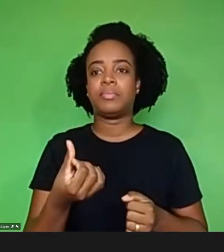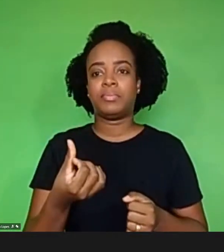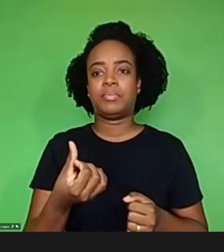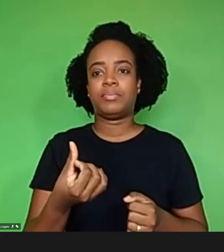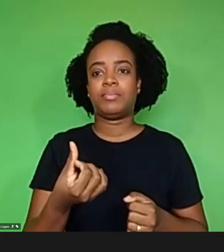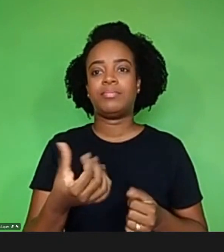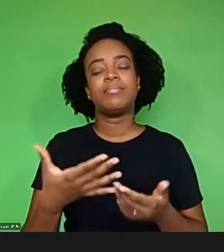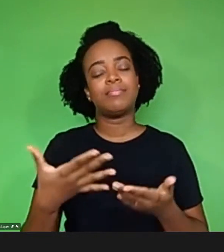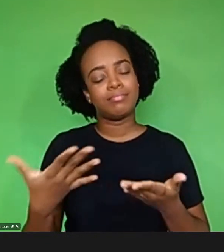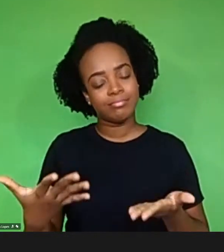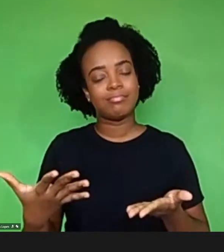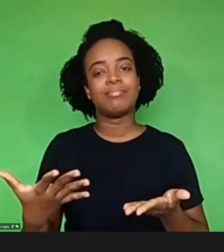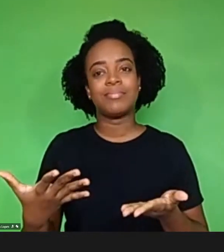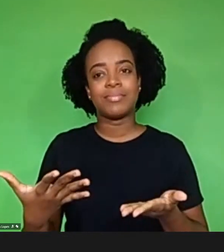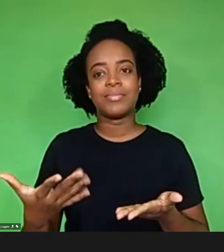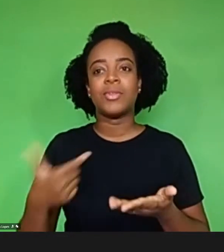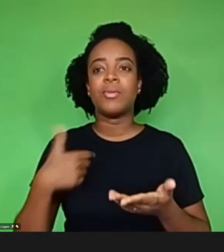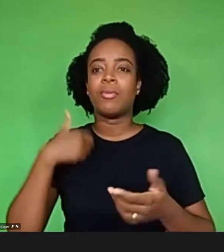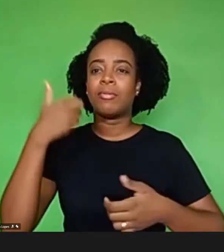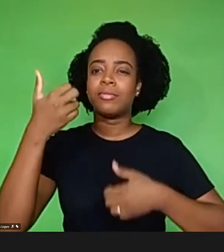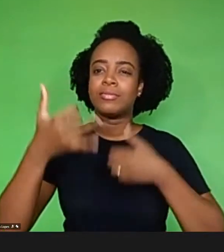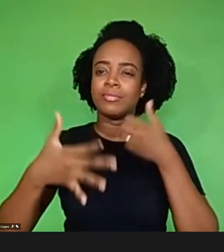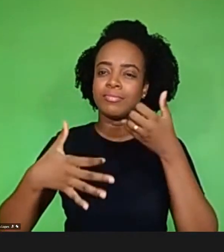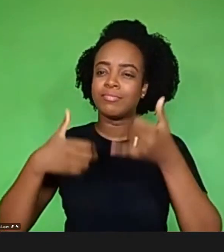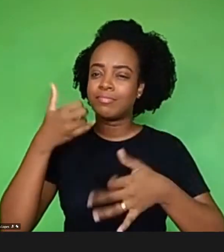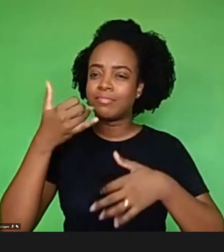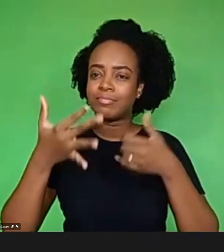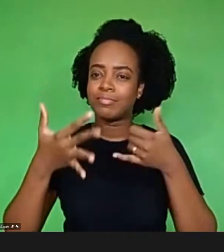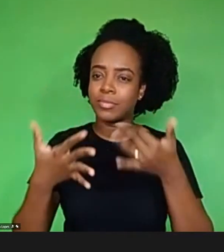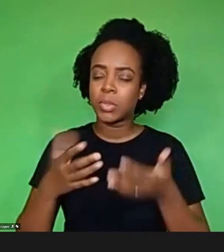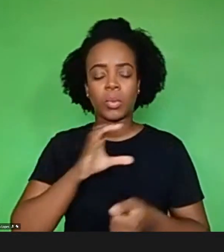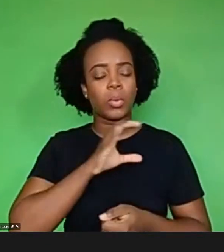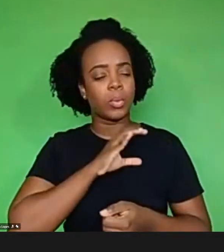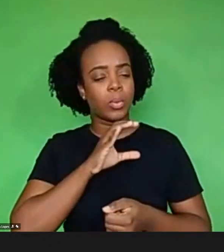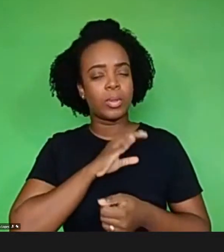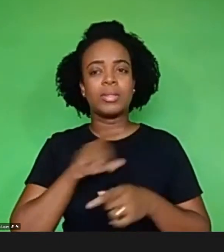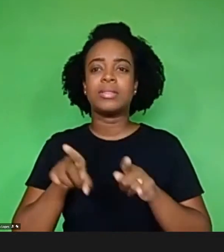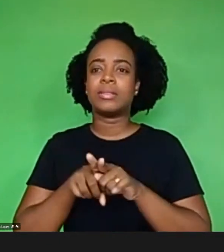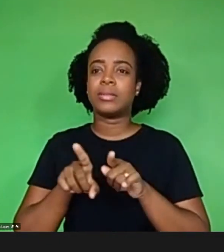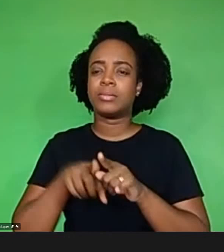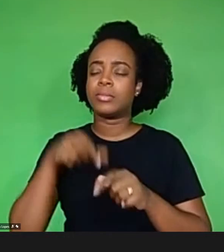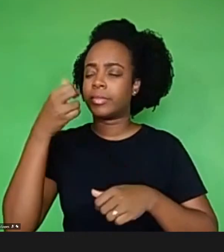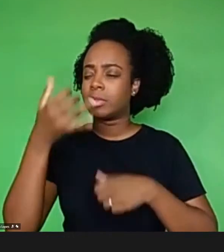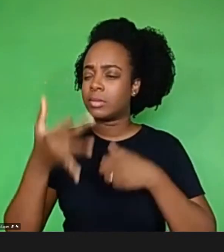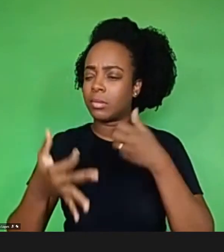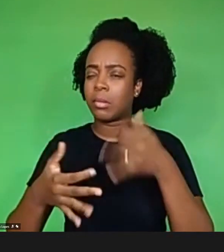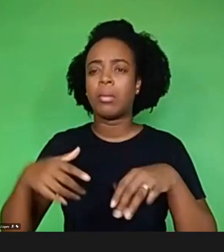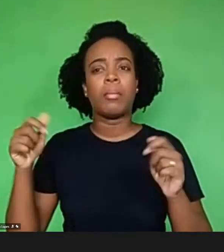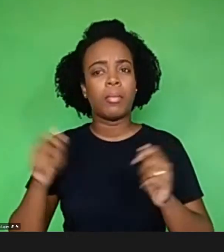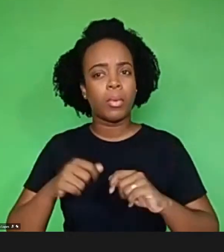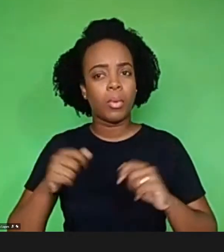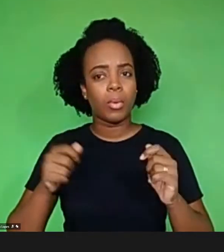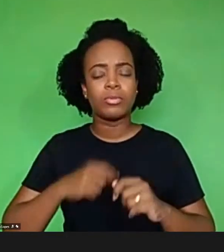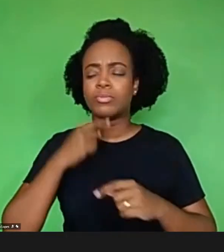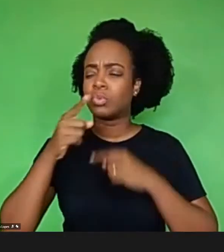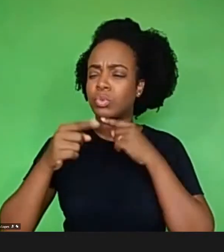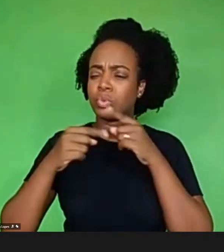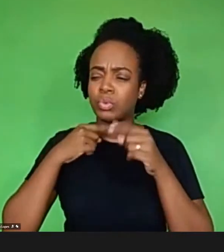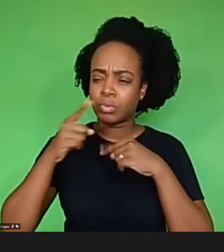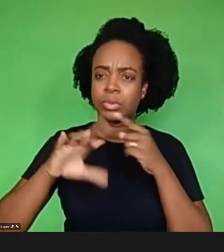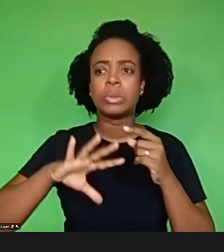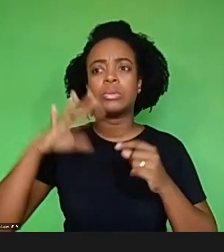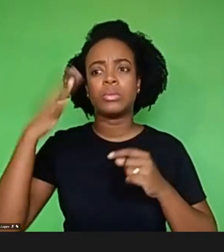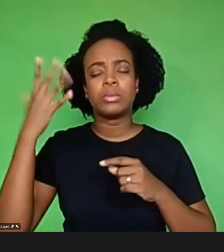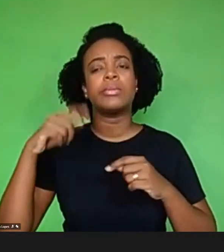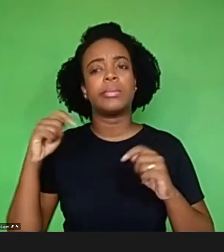medida que eu vou falando aqui, os colegas também, podem surgir várias dúvidas de vocês, tá certo? E aí eu vou